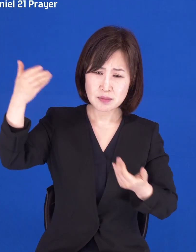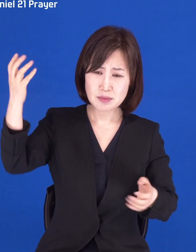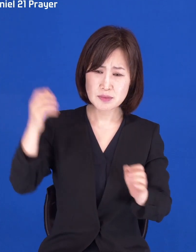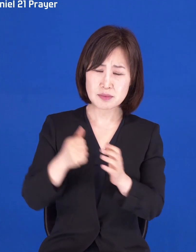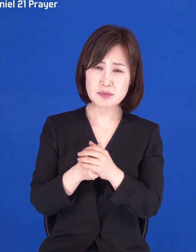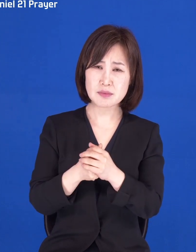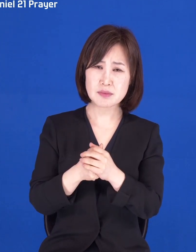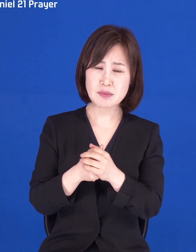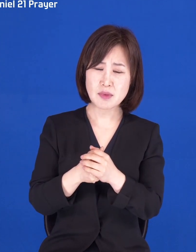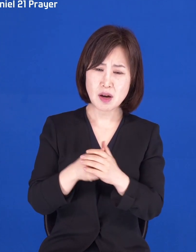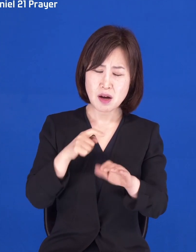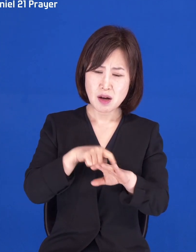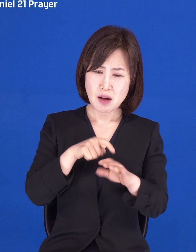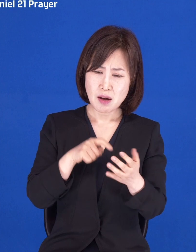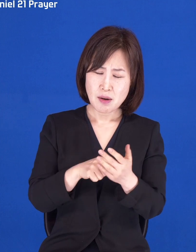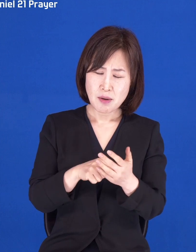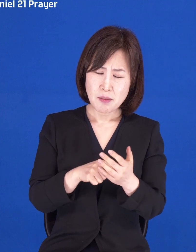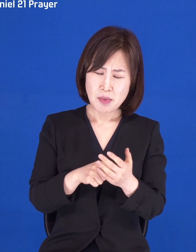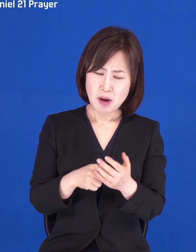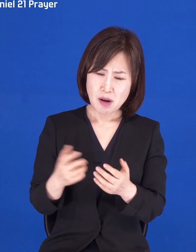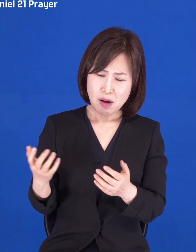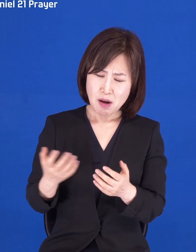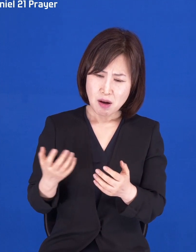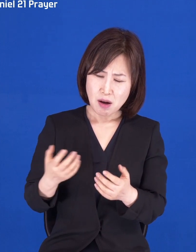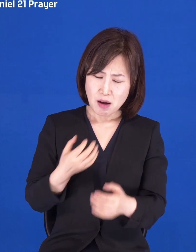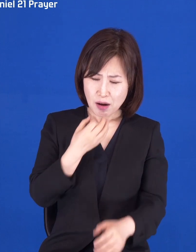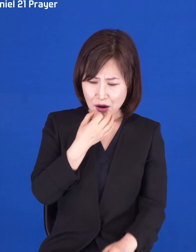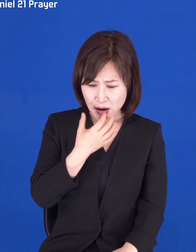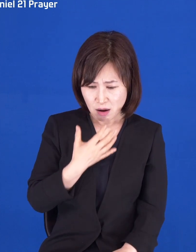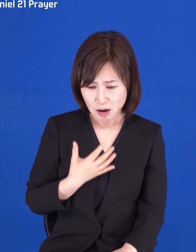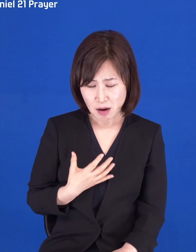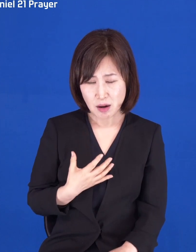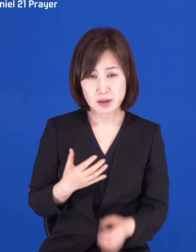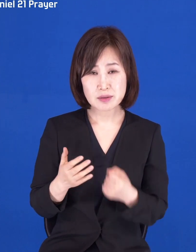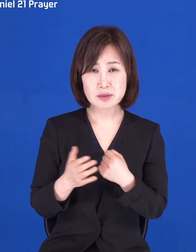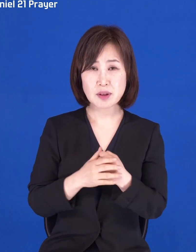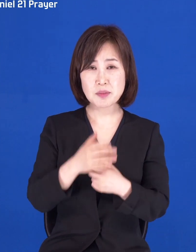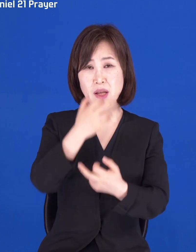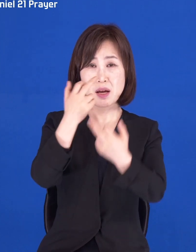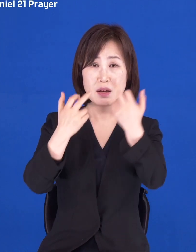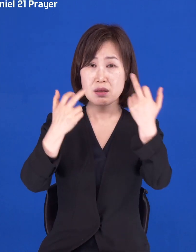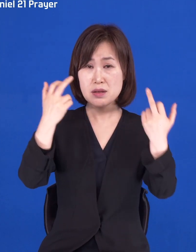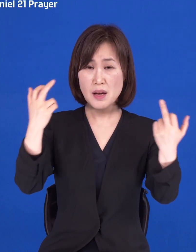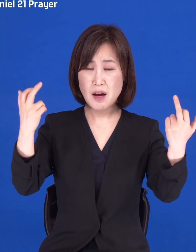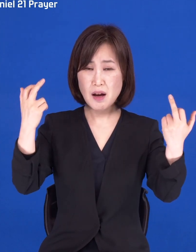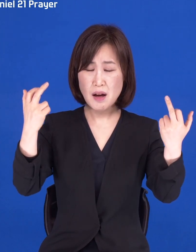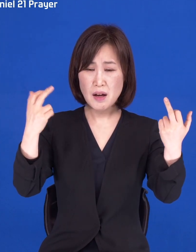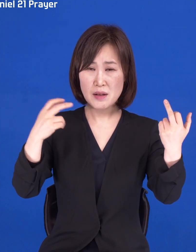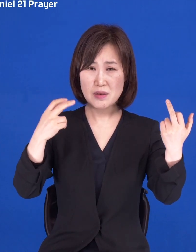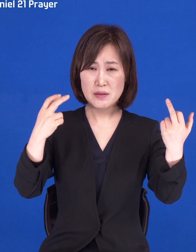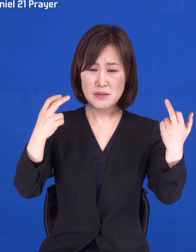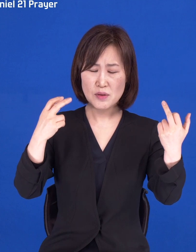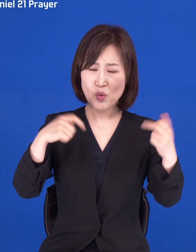정말 마음이 힘들었습니다. 그래서 산이나 길에 혼자 걸어갈 때면